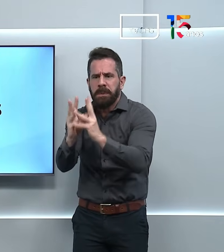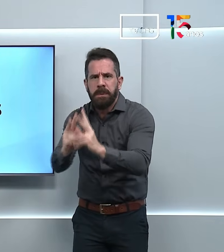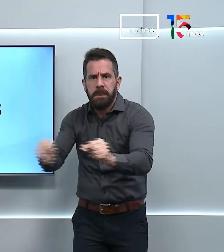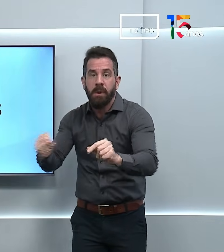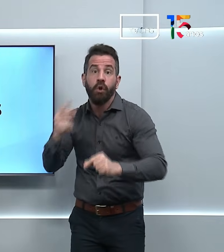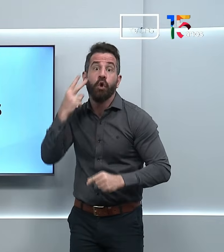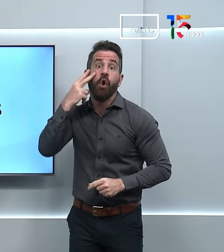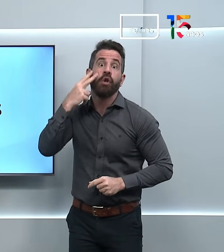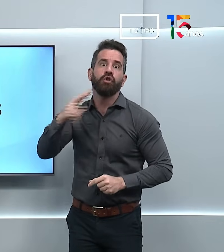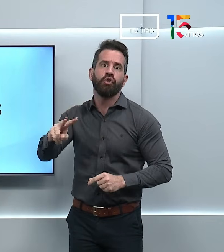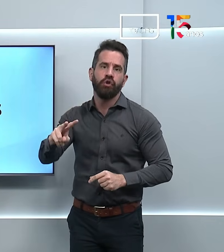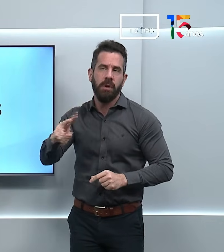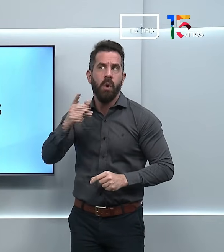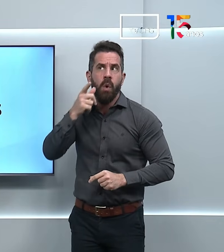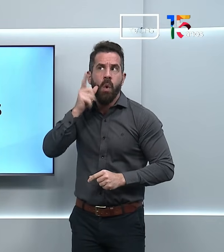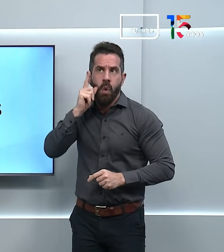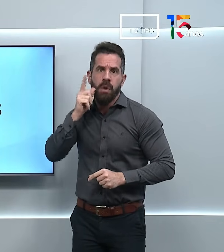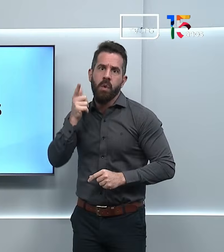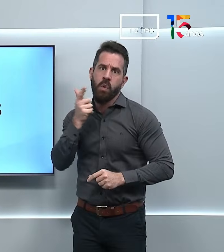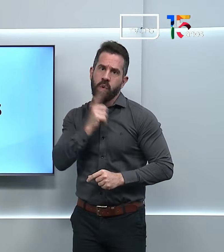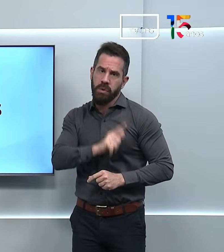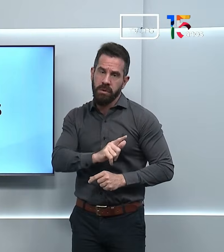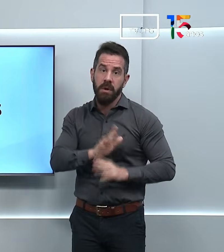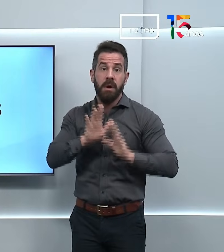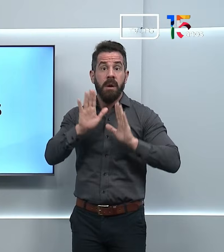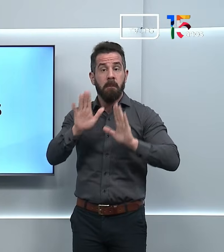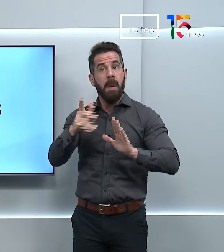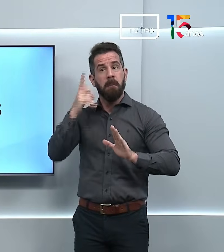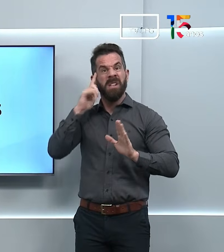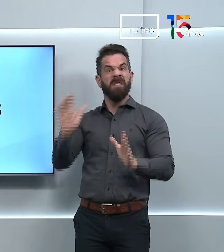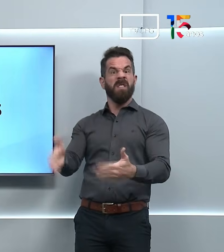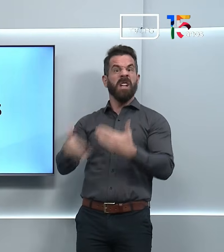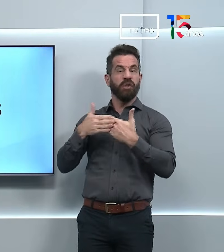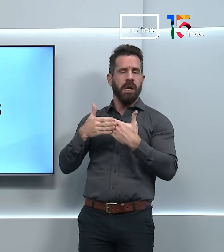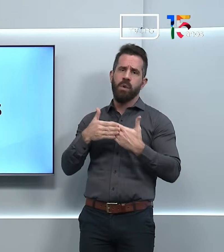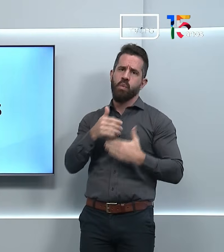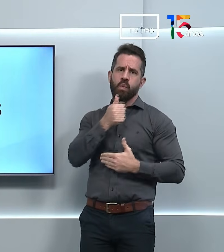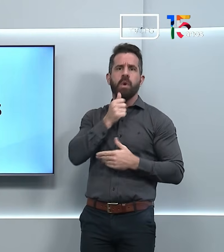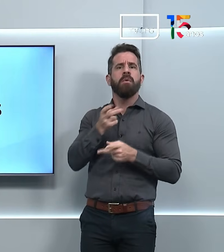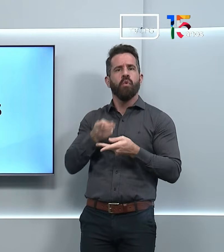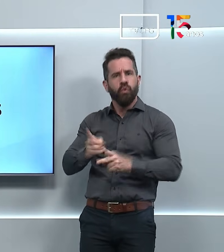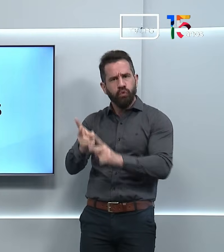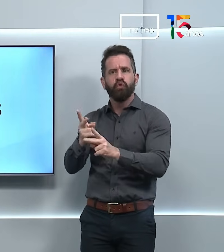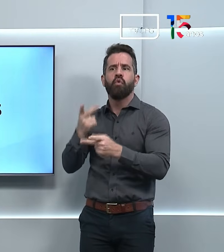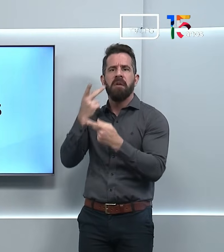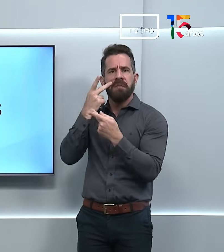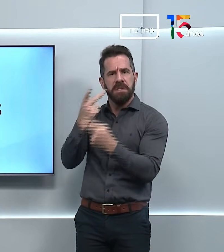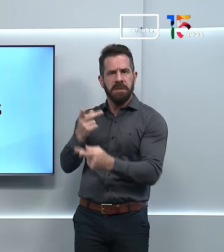da gravidade, o parque não precisou ser fechado para visitação, E a